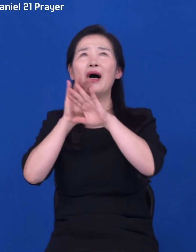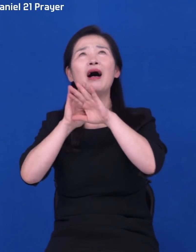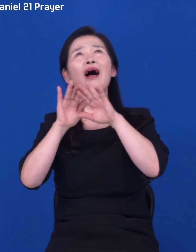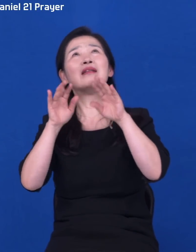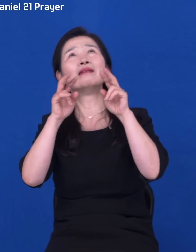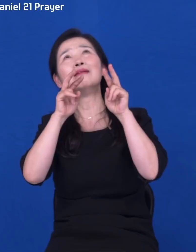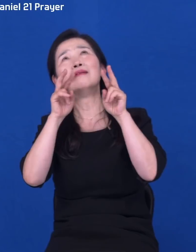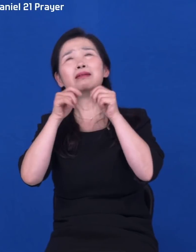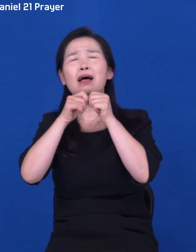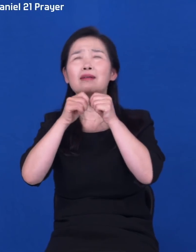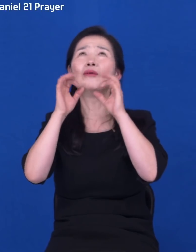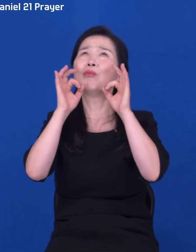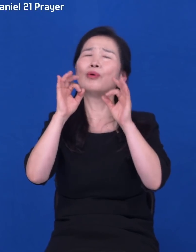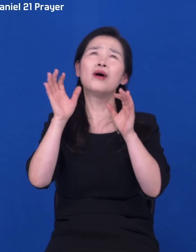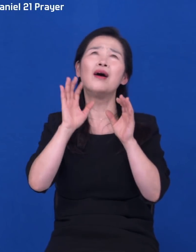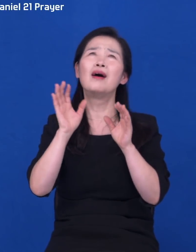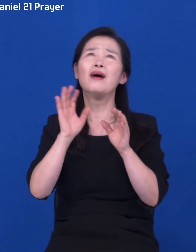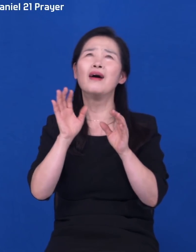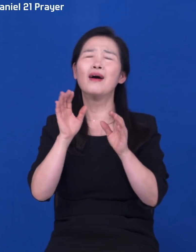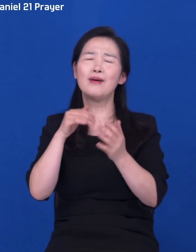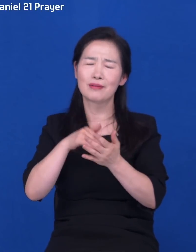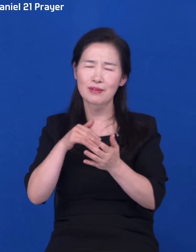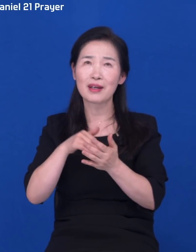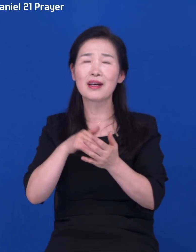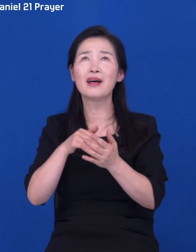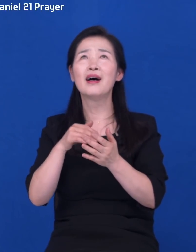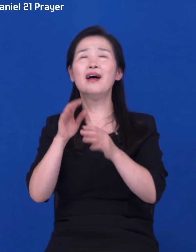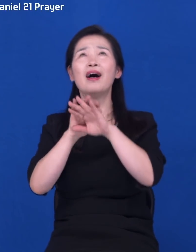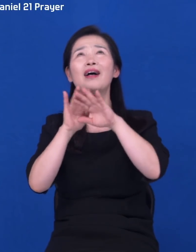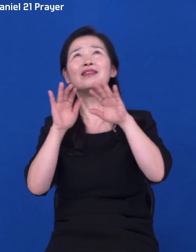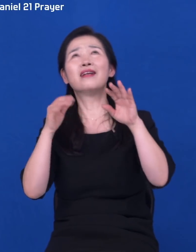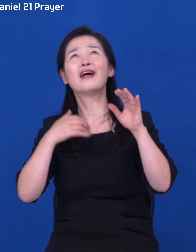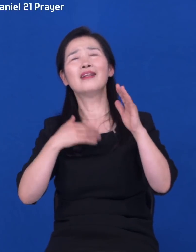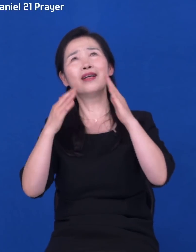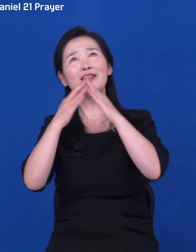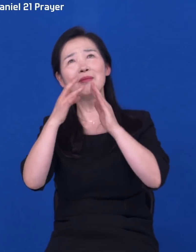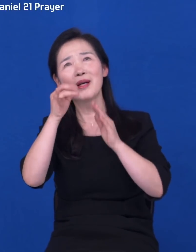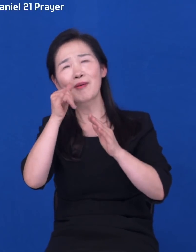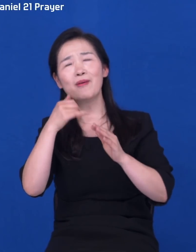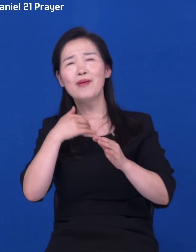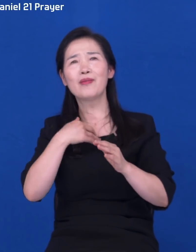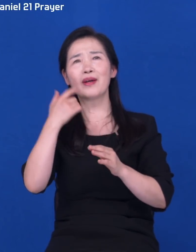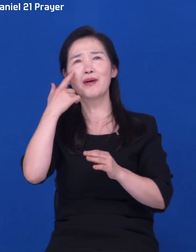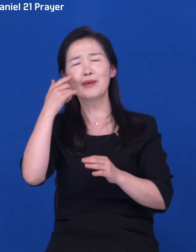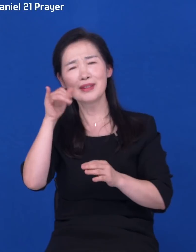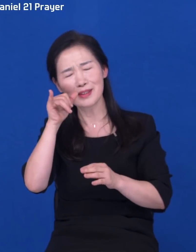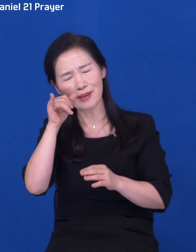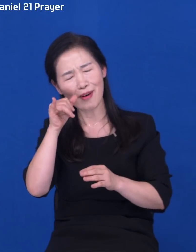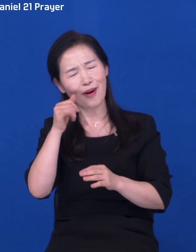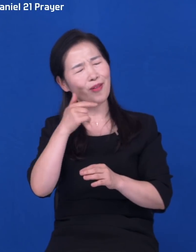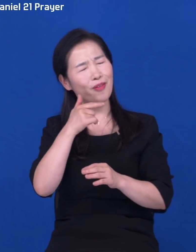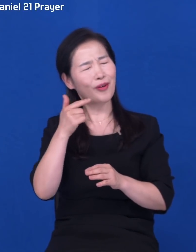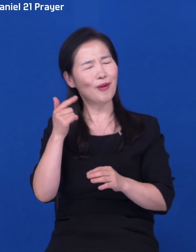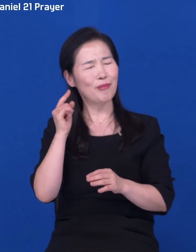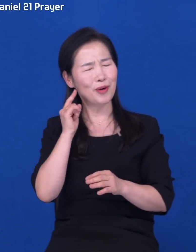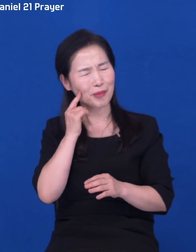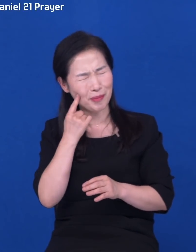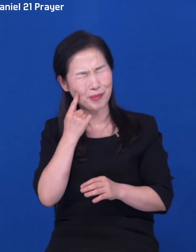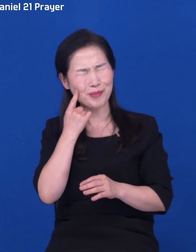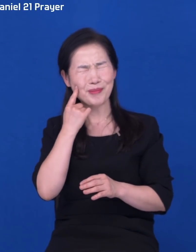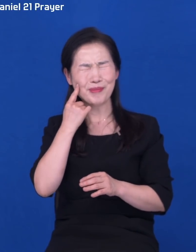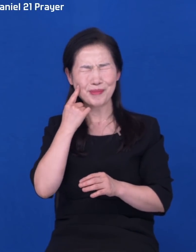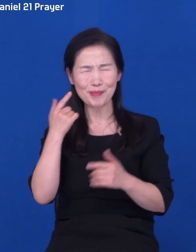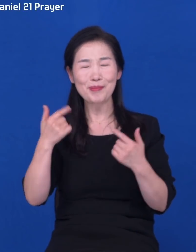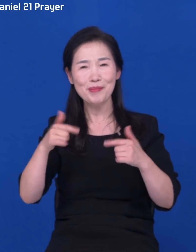처음 알았고, 저 하늘에 내 집이 있고 내 아버지가 있다는 사실이, 하늘이 맨날 너무 예쁜 거예요. 그렇게 매일 예쁜 하늘을